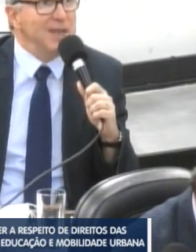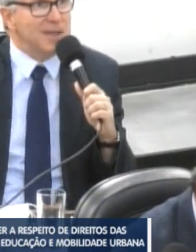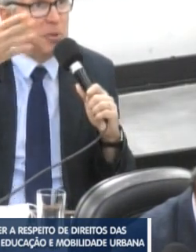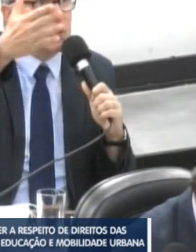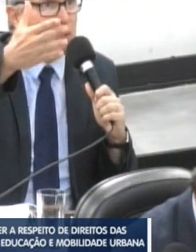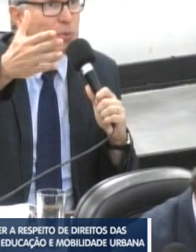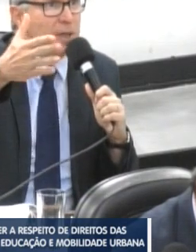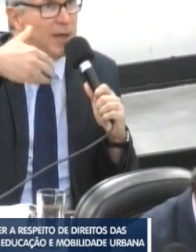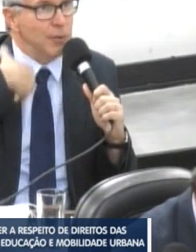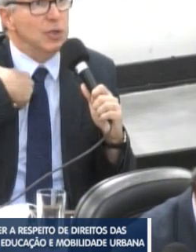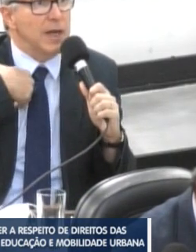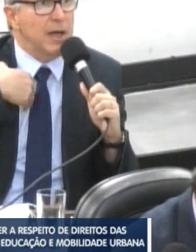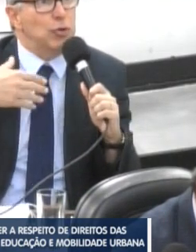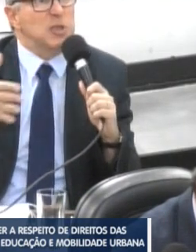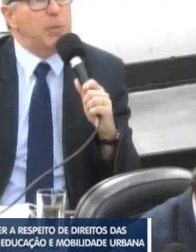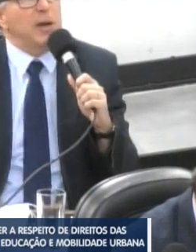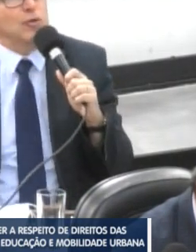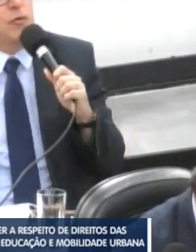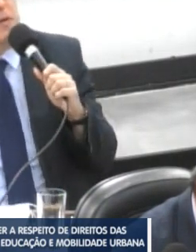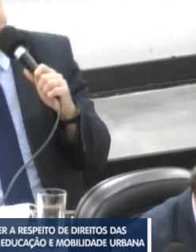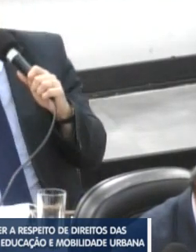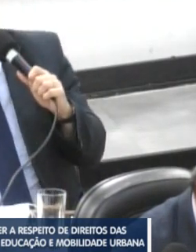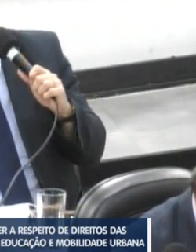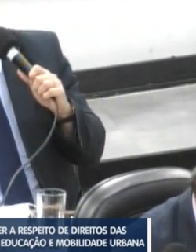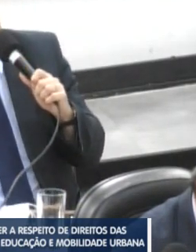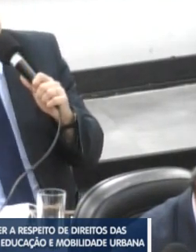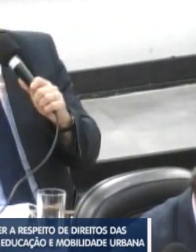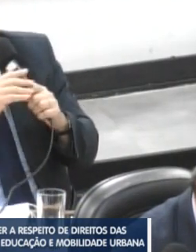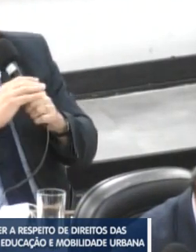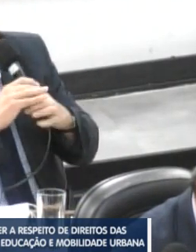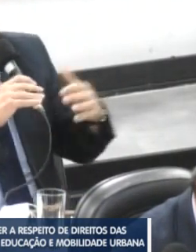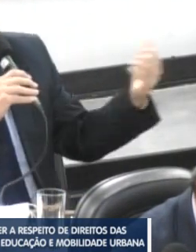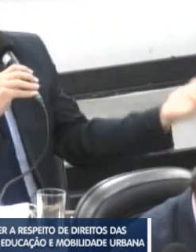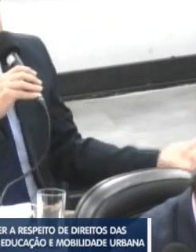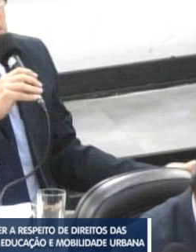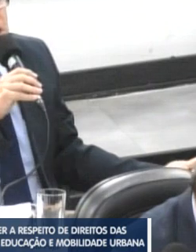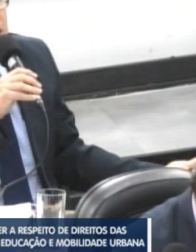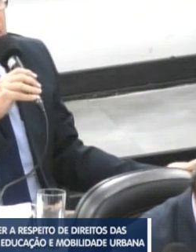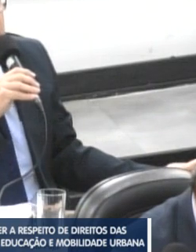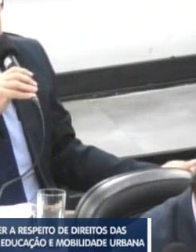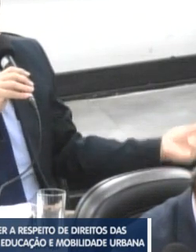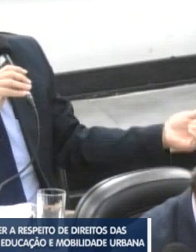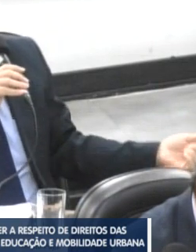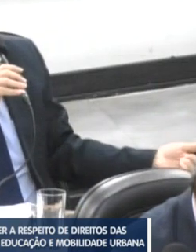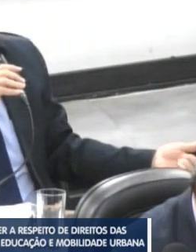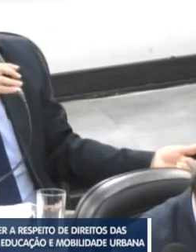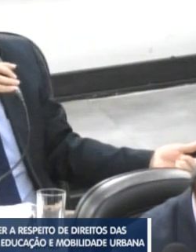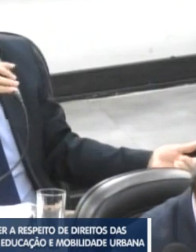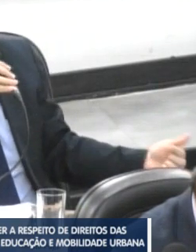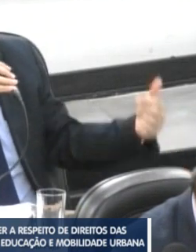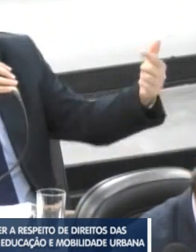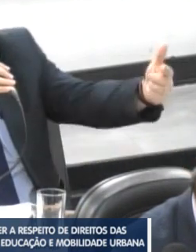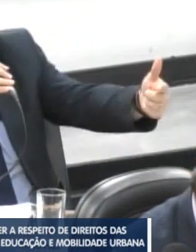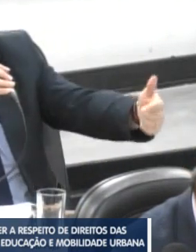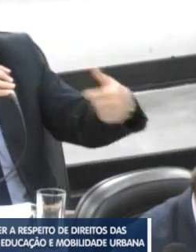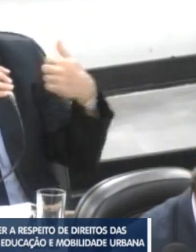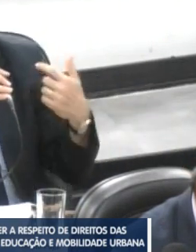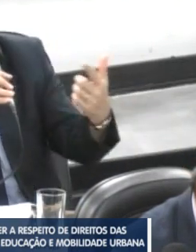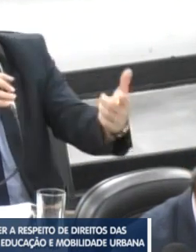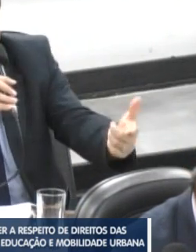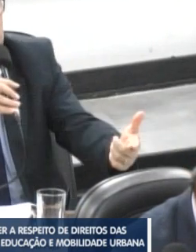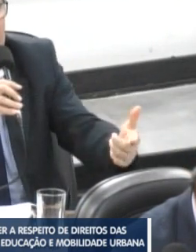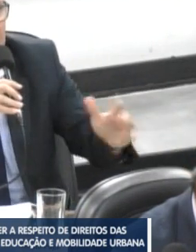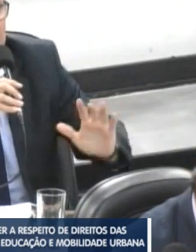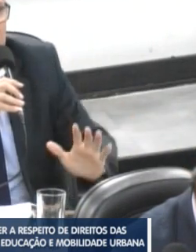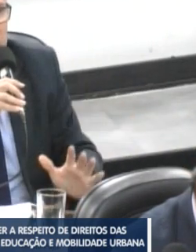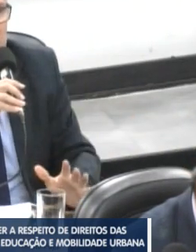deixa ele sem o direito dele. É um direito, mas para ele não sofrer bullying, deixa ele sem o direito. Em vez de ensinar as outras crianças a respeitar e